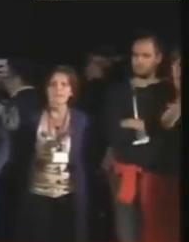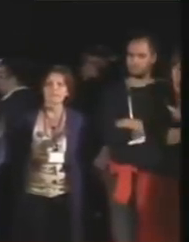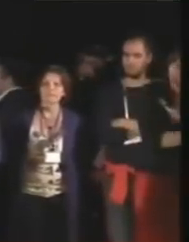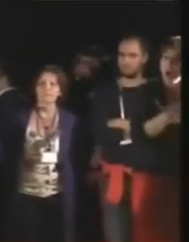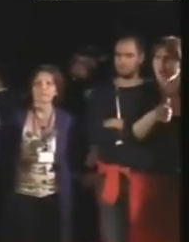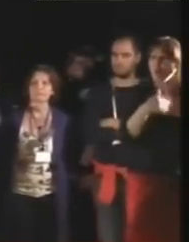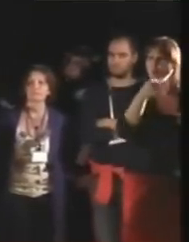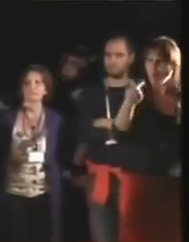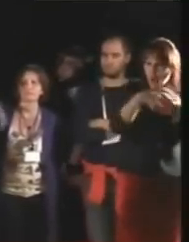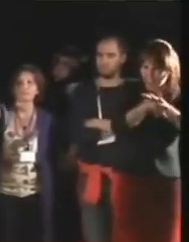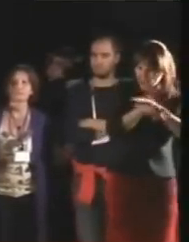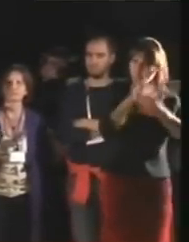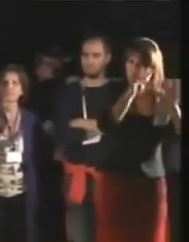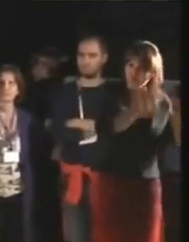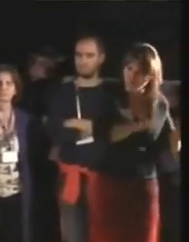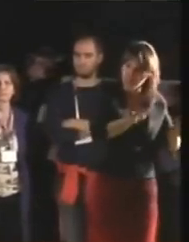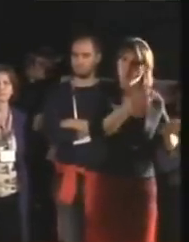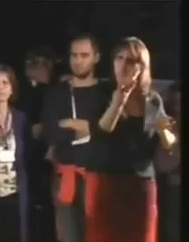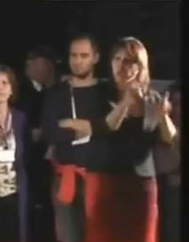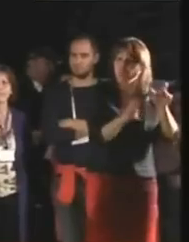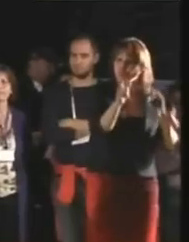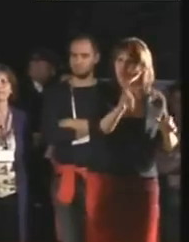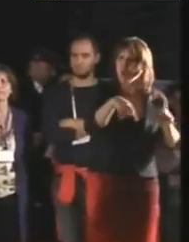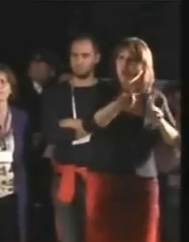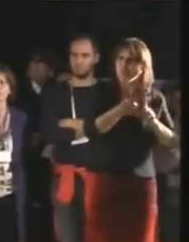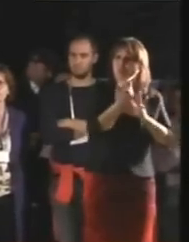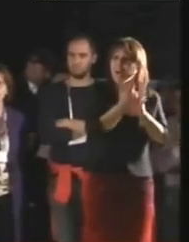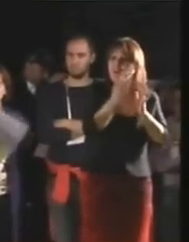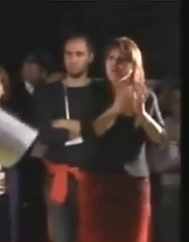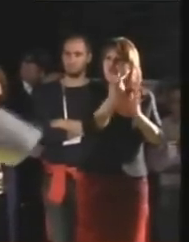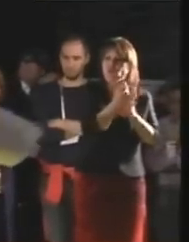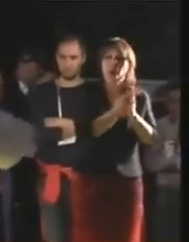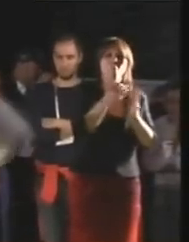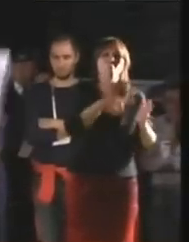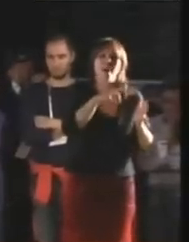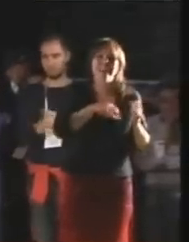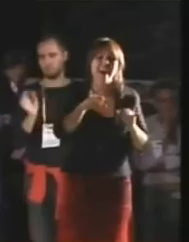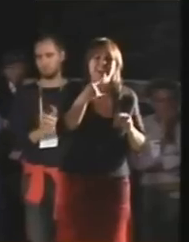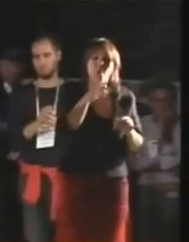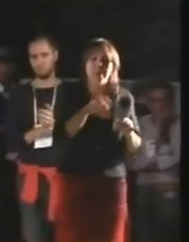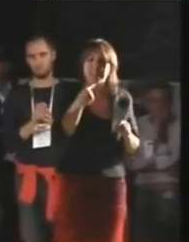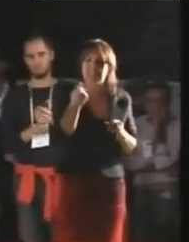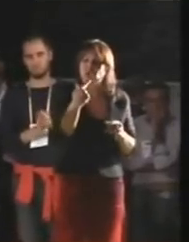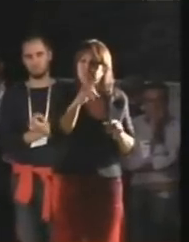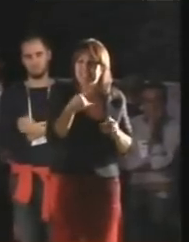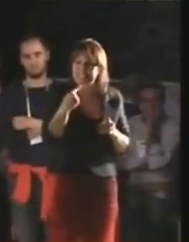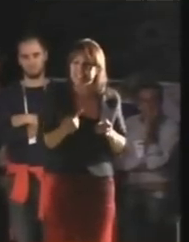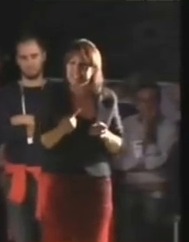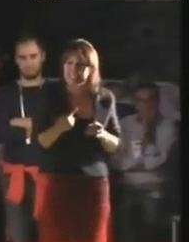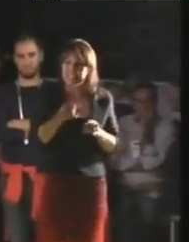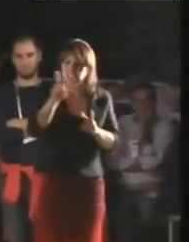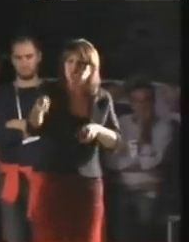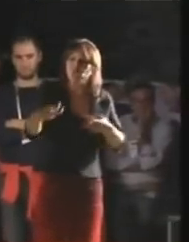per 90 giorni in attesa di un permesso di soggiorno. E allora chi cazzo ci guadagna su queste persone qua? Dobbiamo